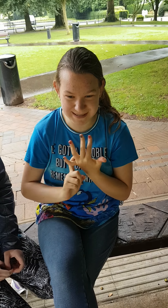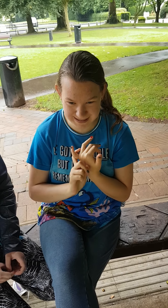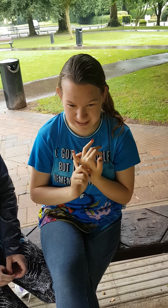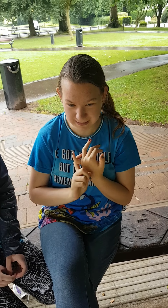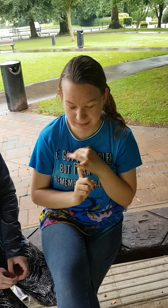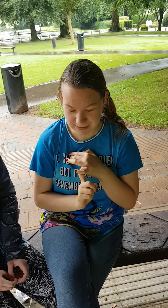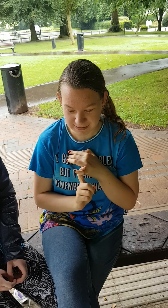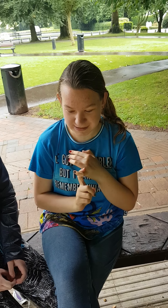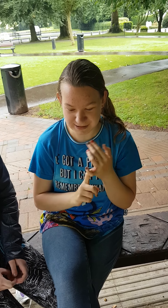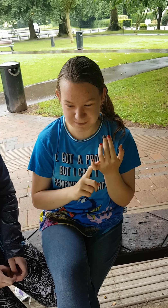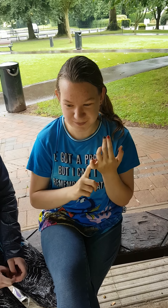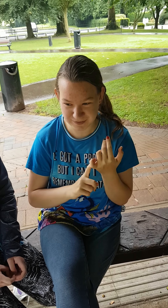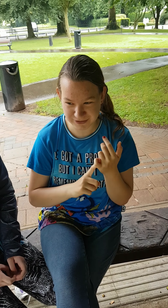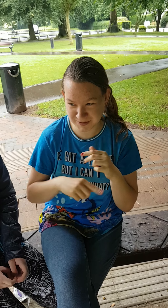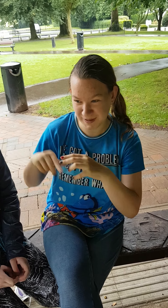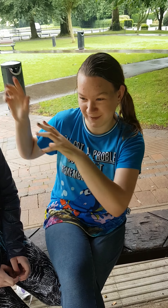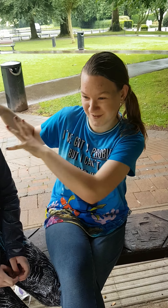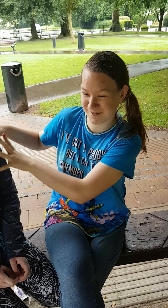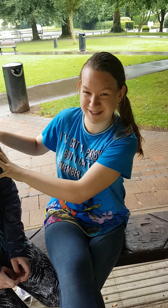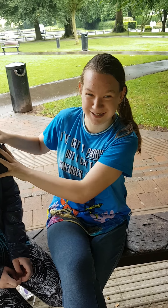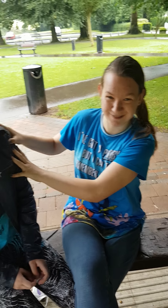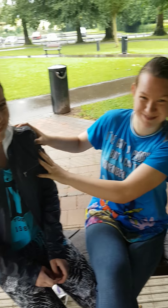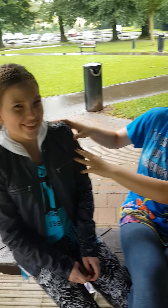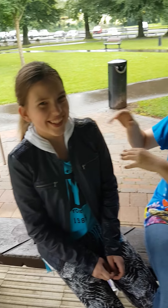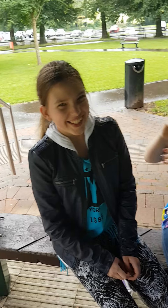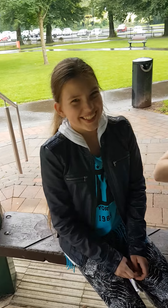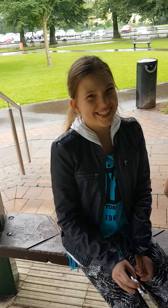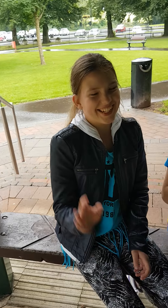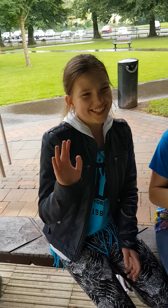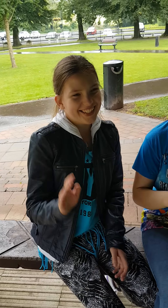Dwudziesty, to jest moja best friend, najlepsza.